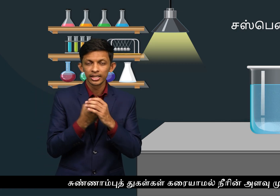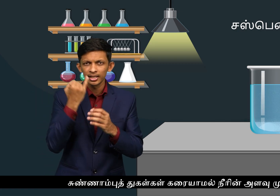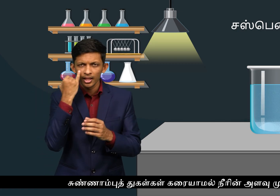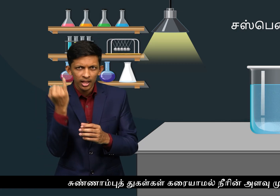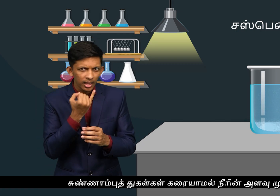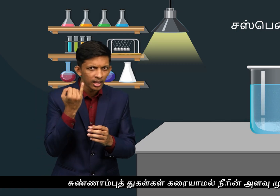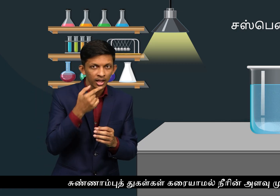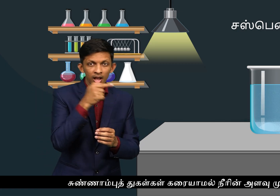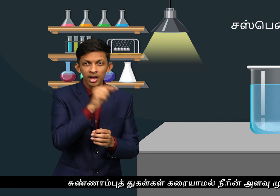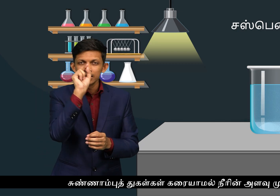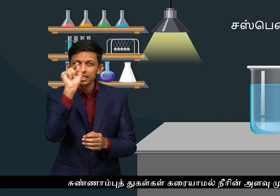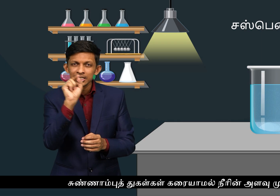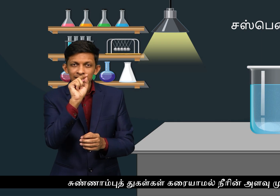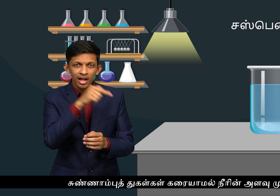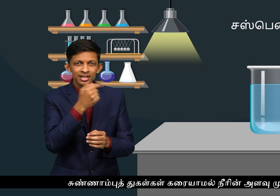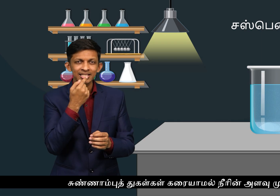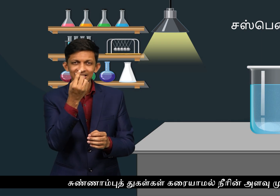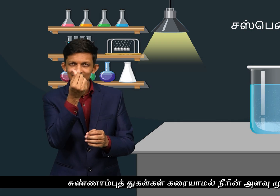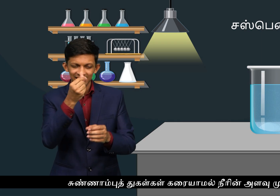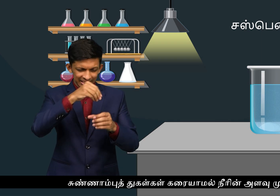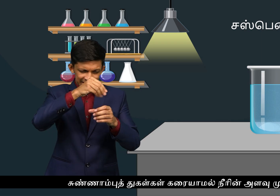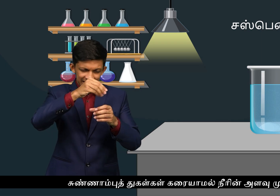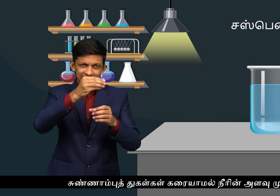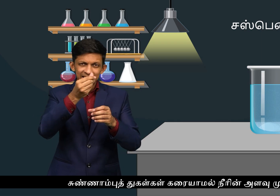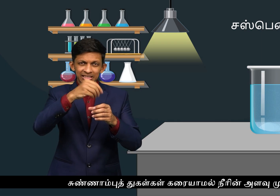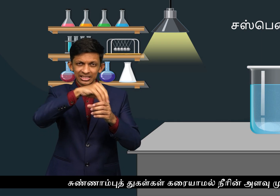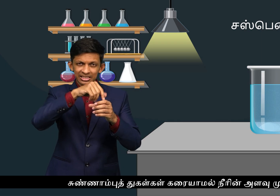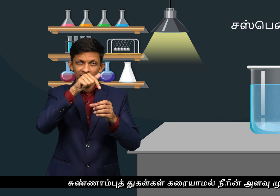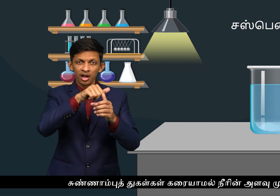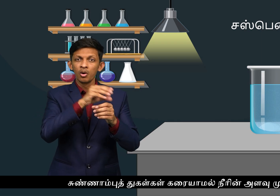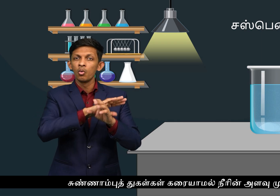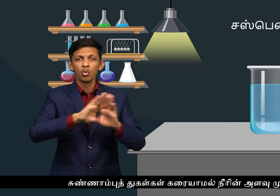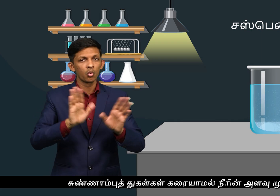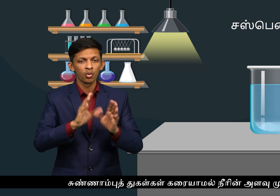சுண்ணாம்பு துகள்கள் கரையாமல் நீரின் அளவு முழுவதும்